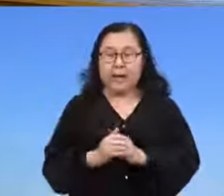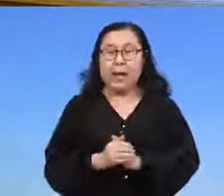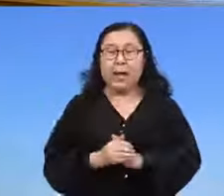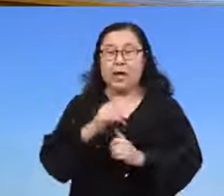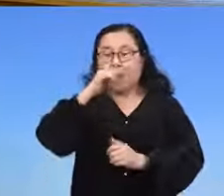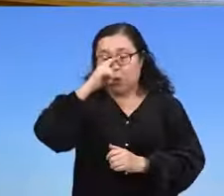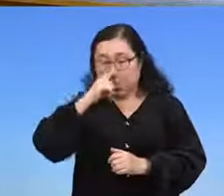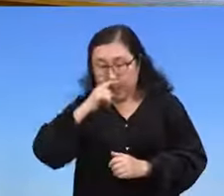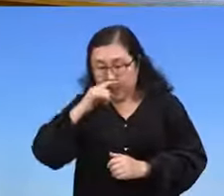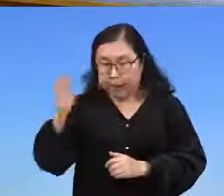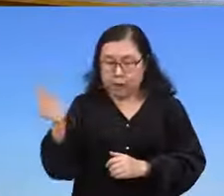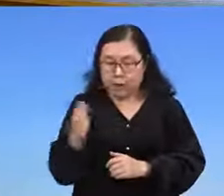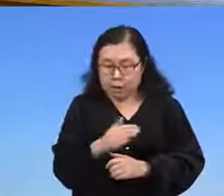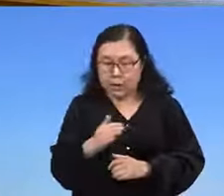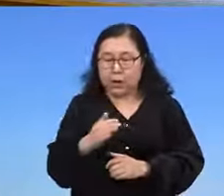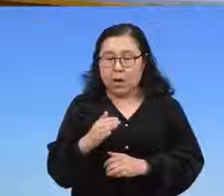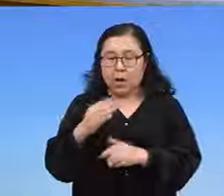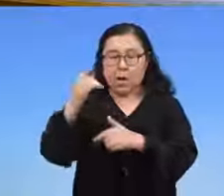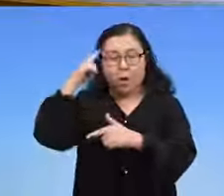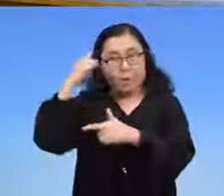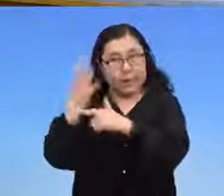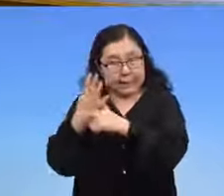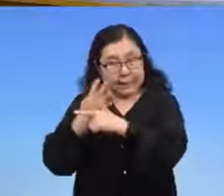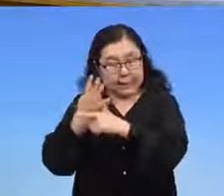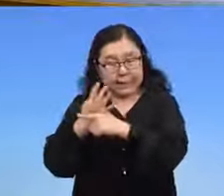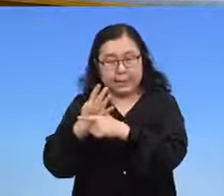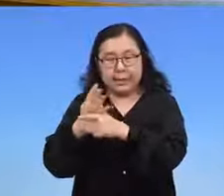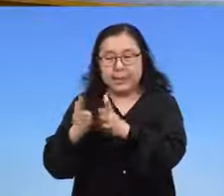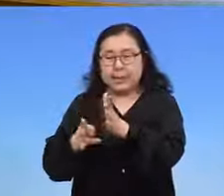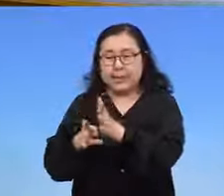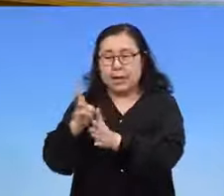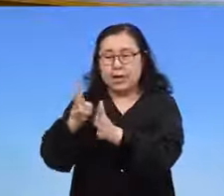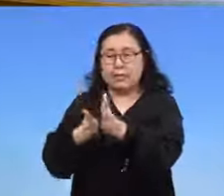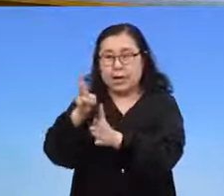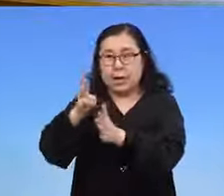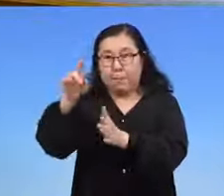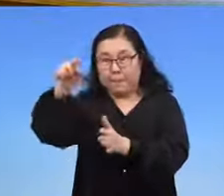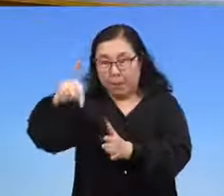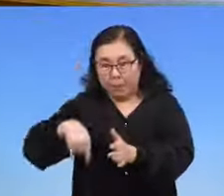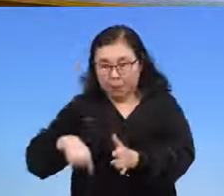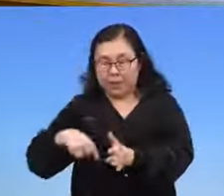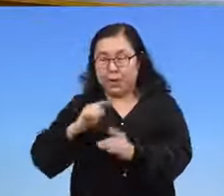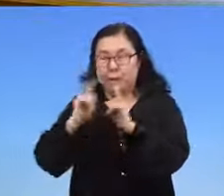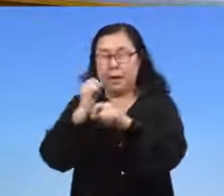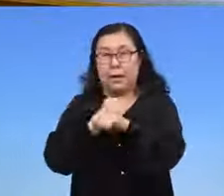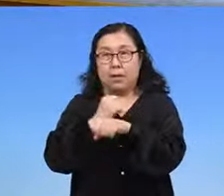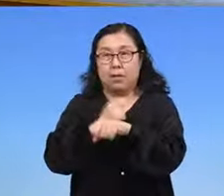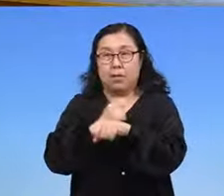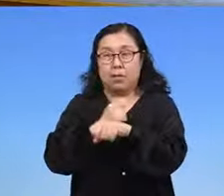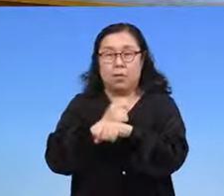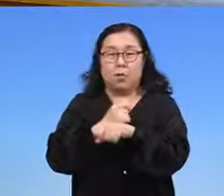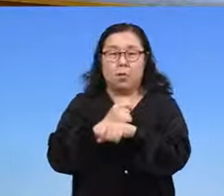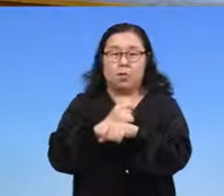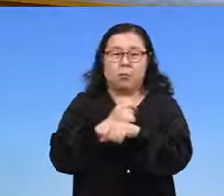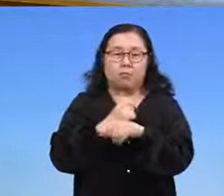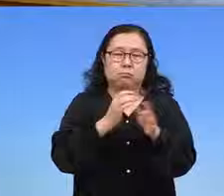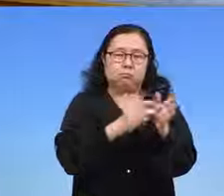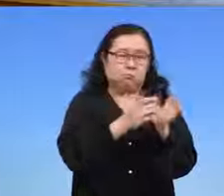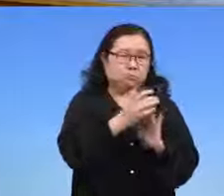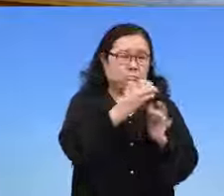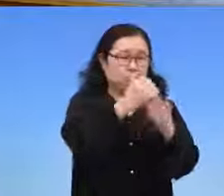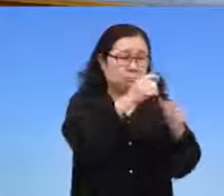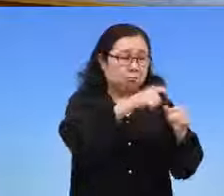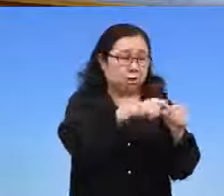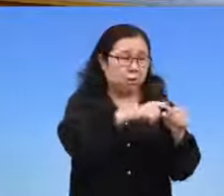박사들이 예루살렘에 이르러 말하되, 여기 보면 지금 아기 예수님은 베들레헴에서 나셨는데 동방